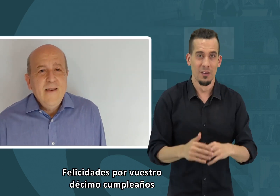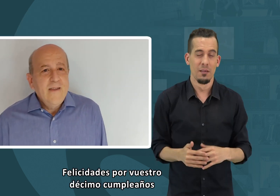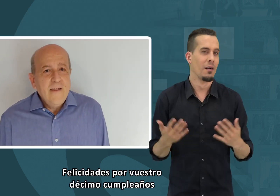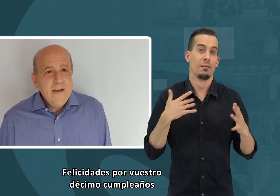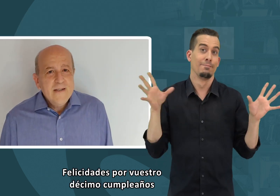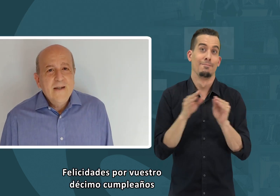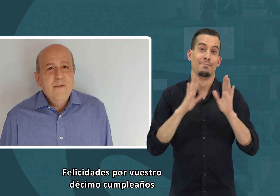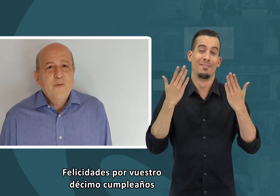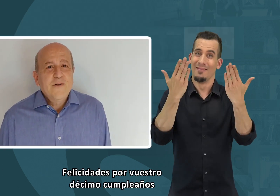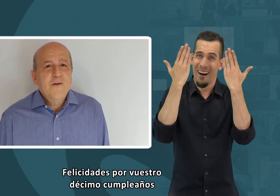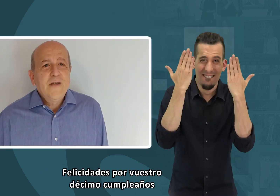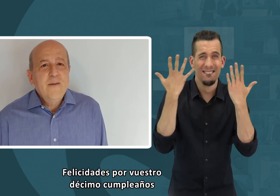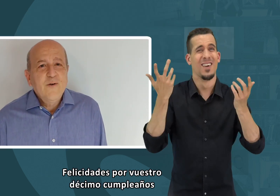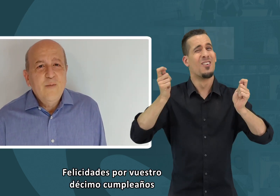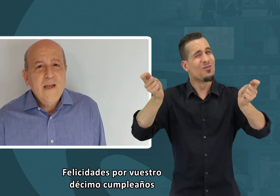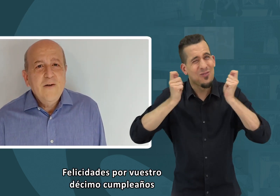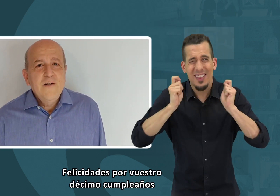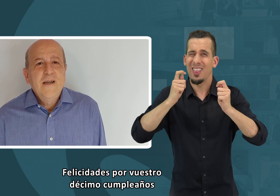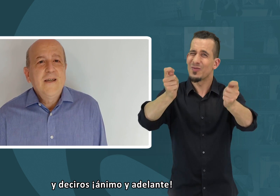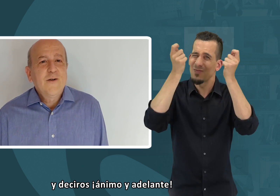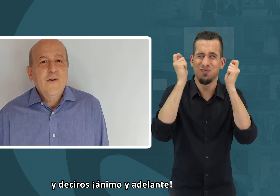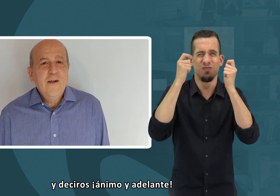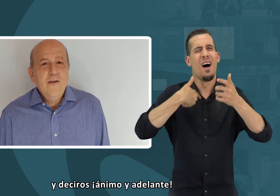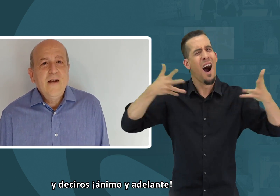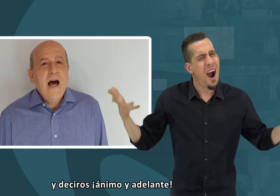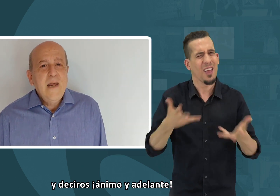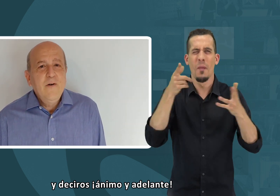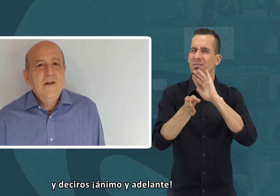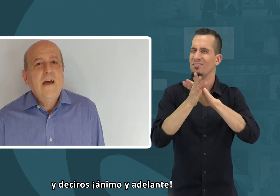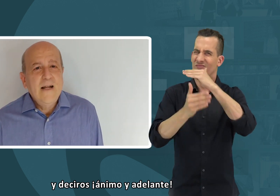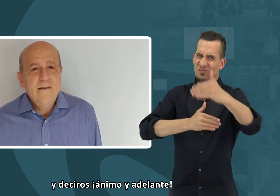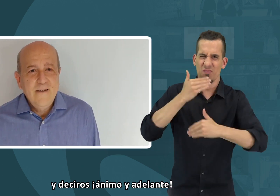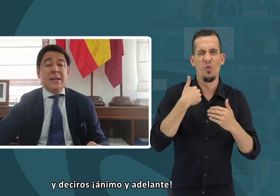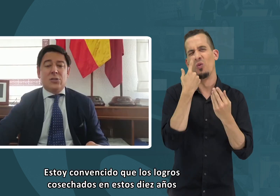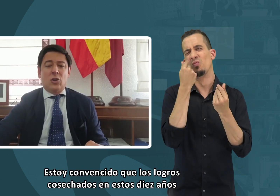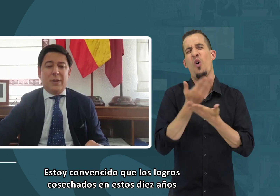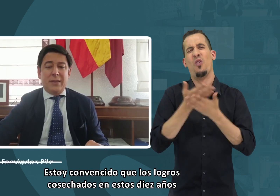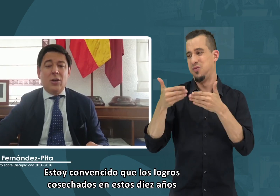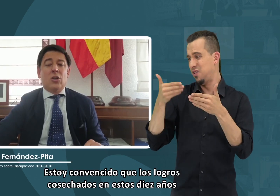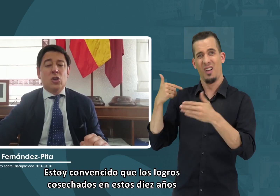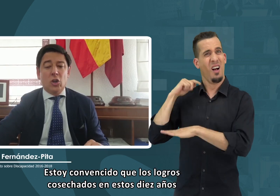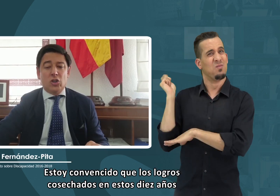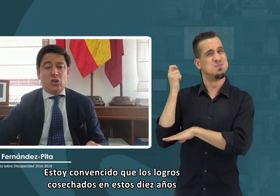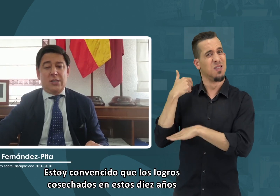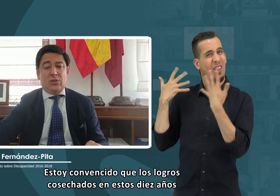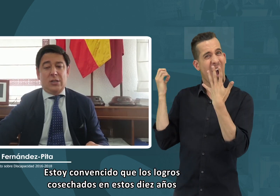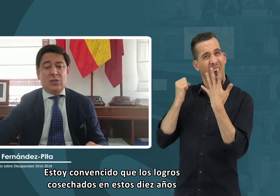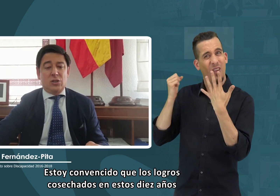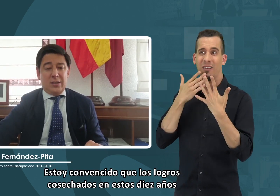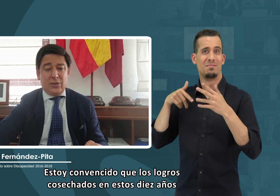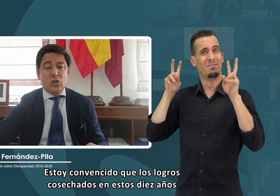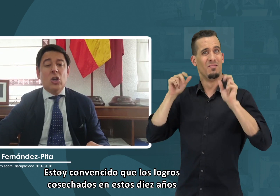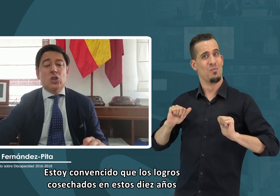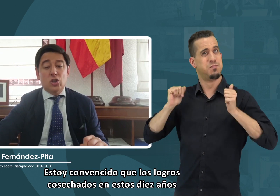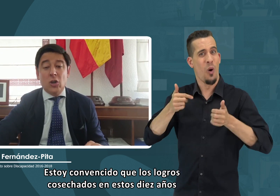Nada, felicidades por vuestro 10º cumpleaños y solo quiero decir ánimo y adelante. Estoy convencido que los logros cosechados en estos